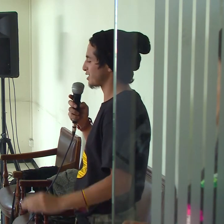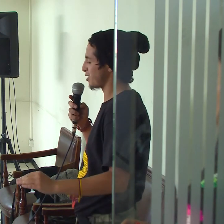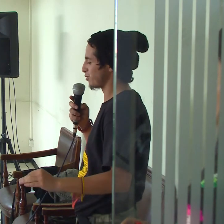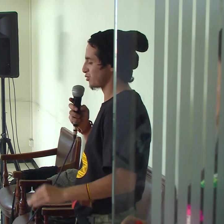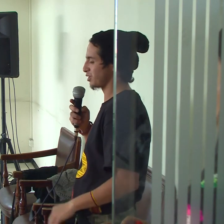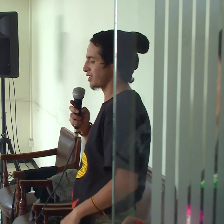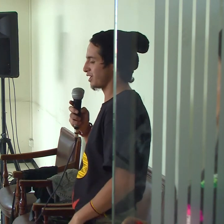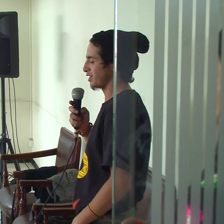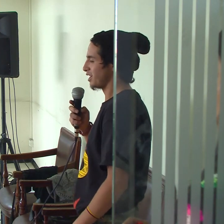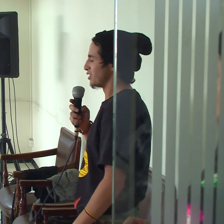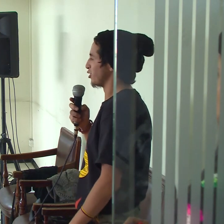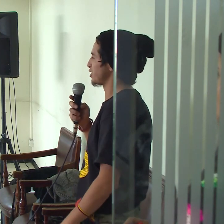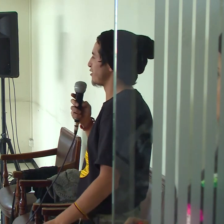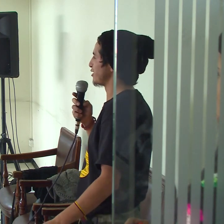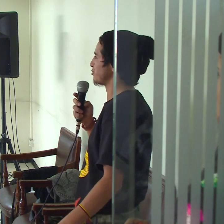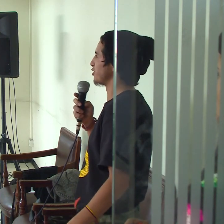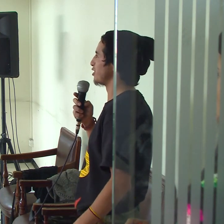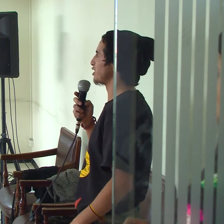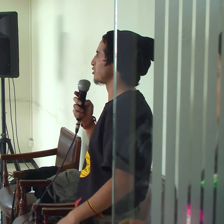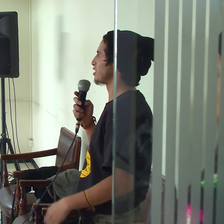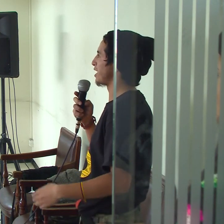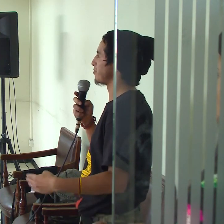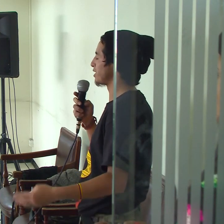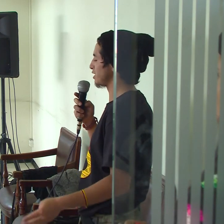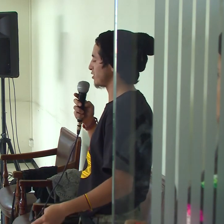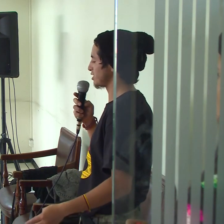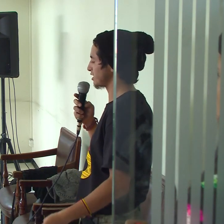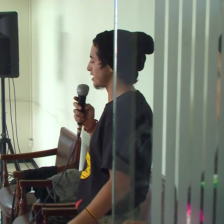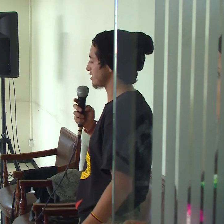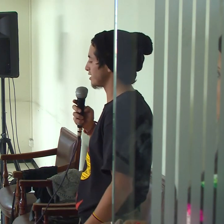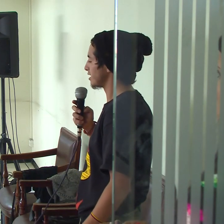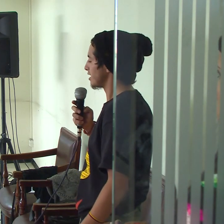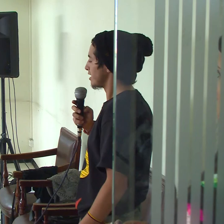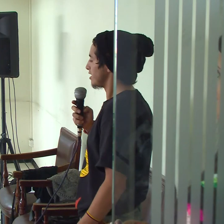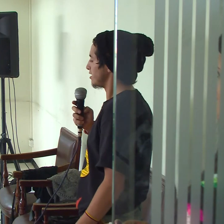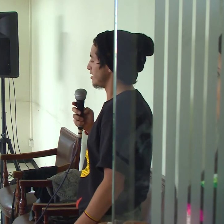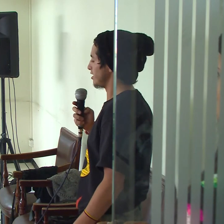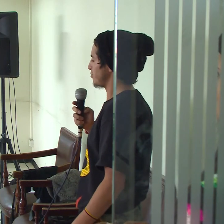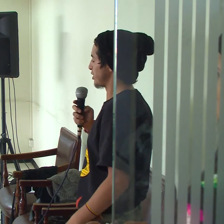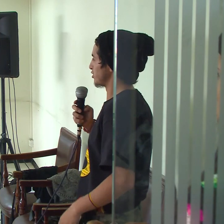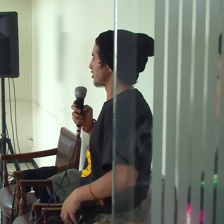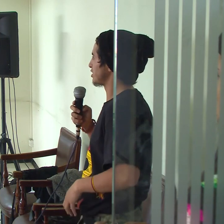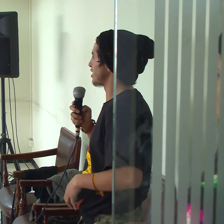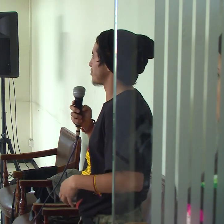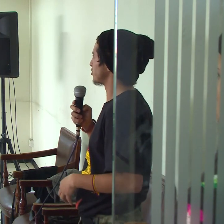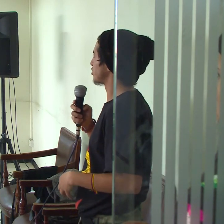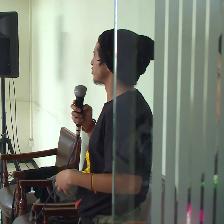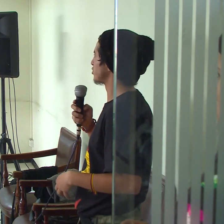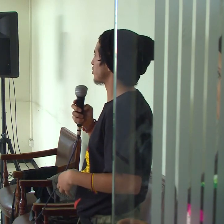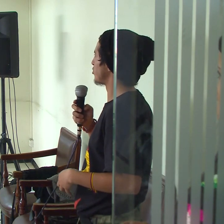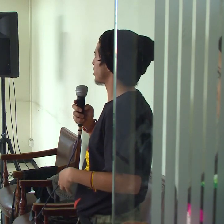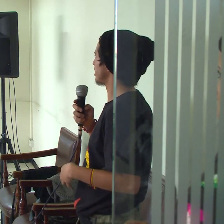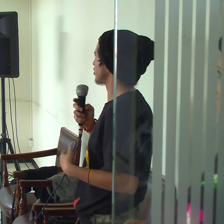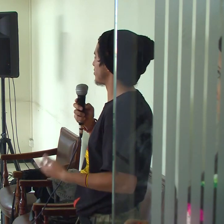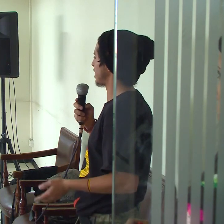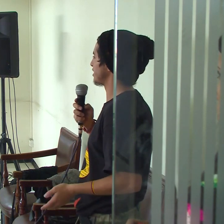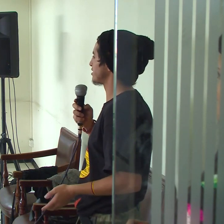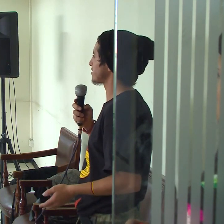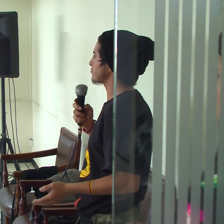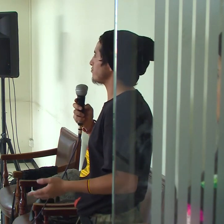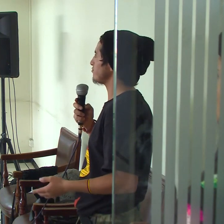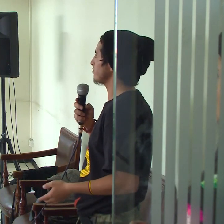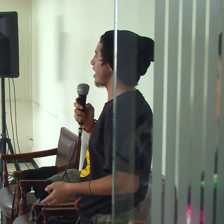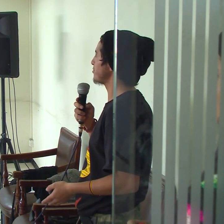hasta el punto en que no se ven los monolitos se hayan perdido etcétera sí y pues no sé si de pronto como que en los